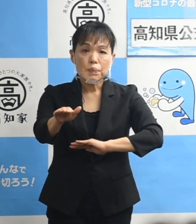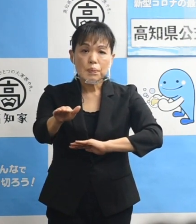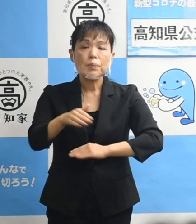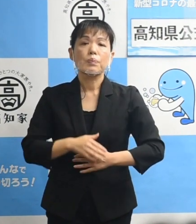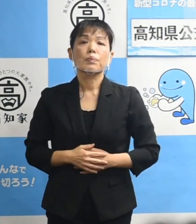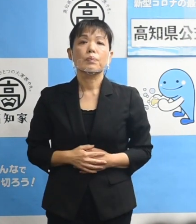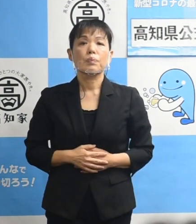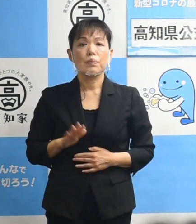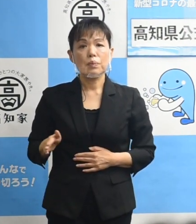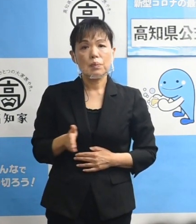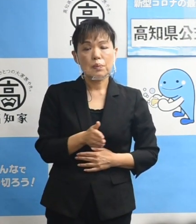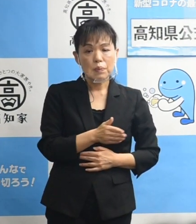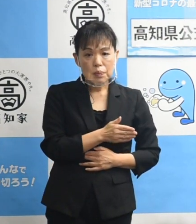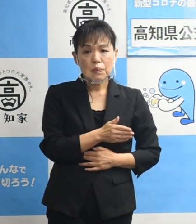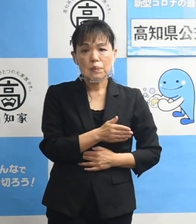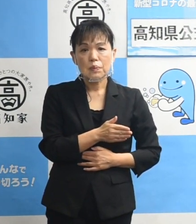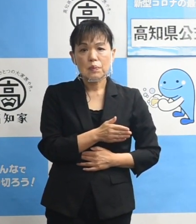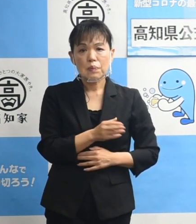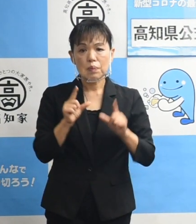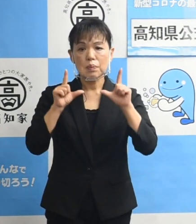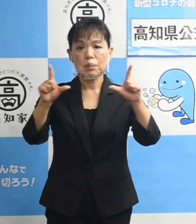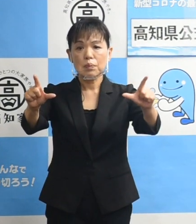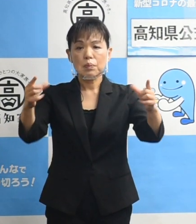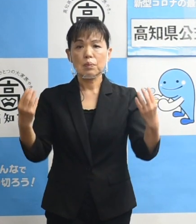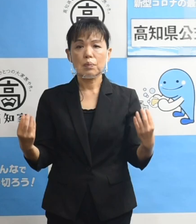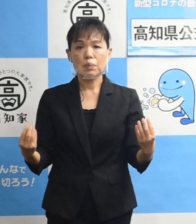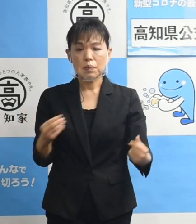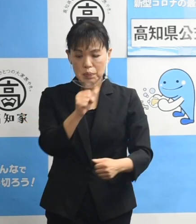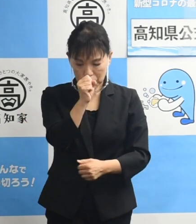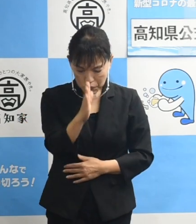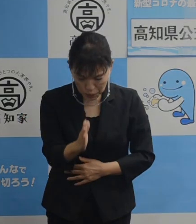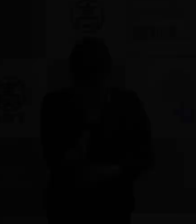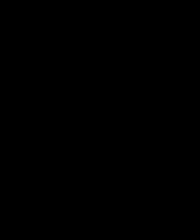し添えまして、私の方からの報告とさせていただきたいと思います。よろしくお願いいたします。